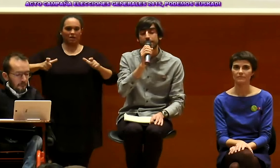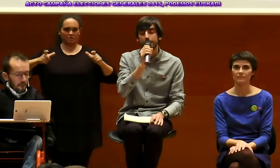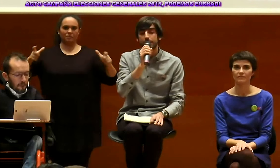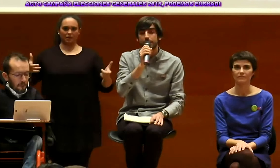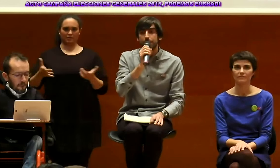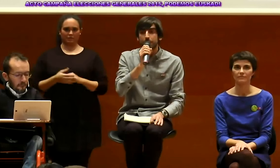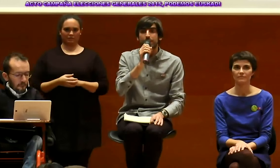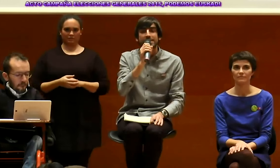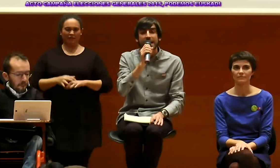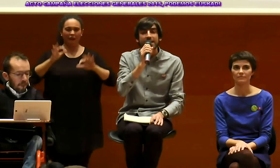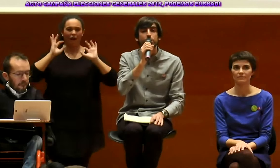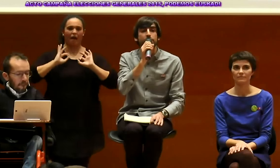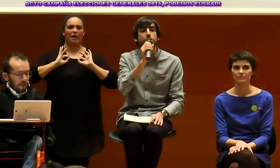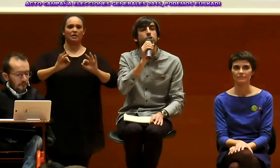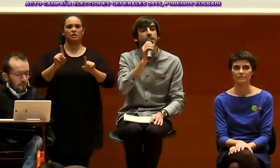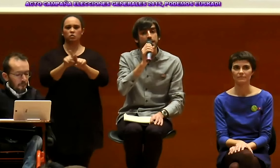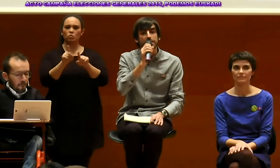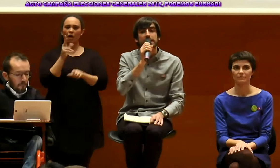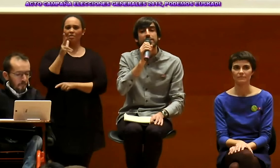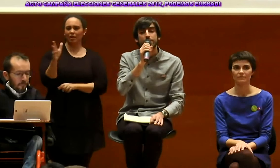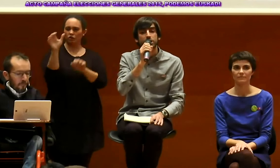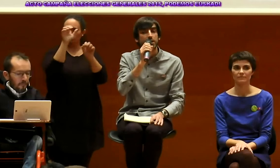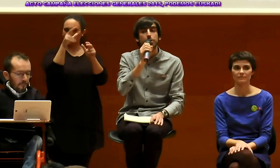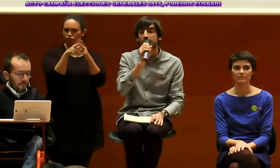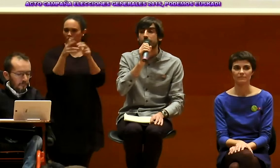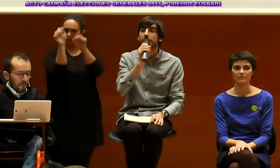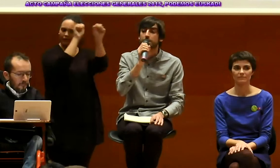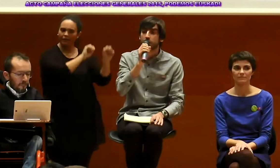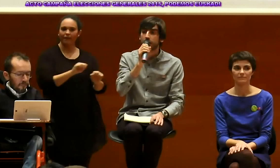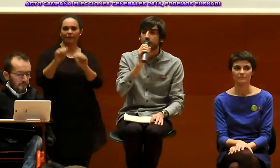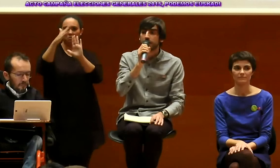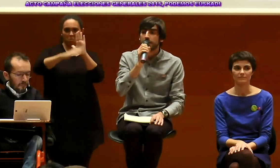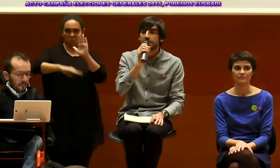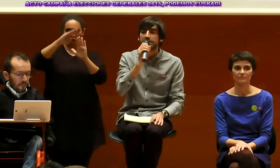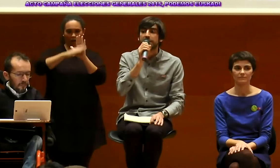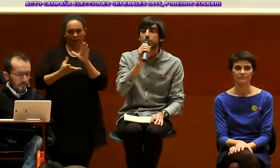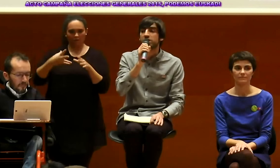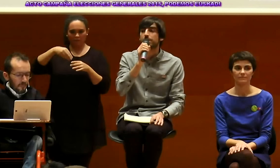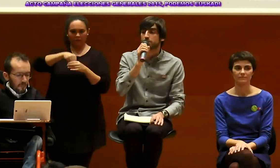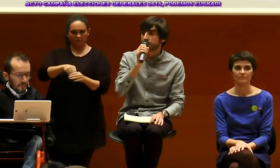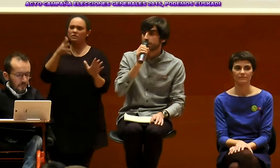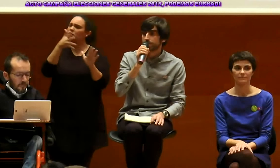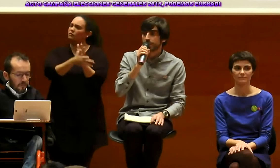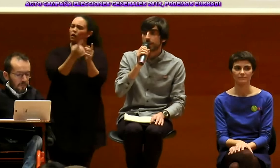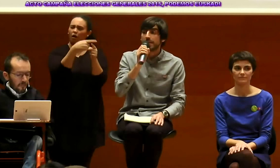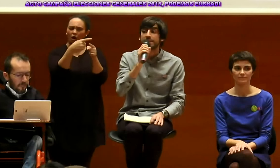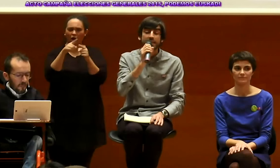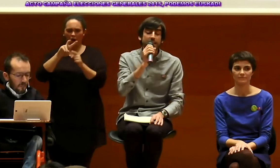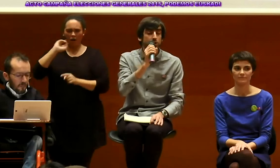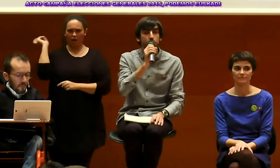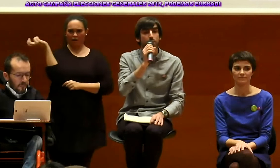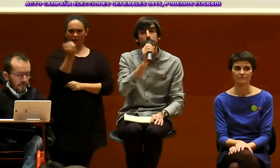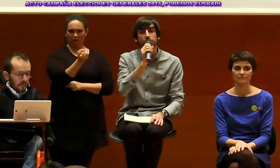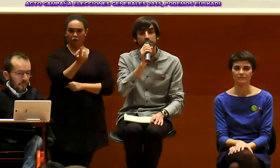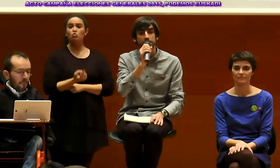Ese blindaje de los derechos sociales que llevamos en el programa electoral significa muchísimas cosas. Entre